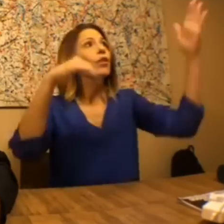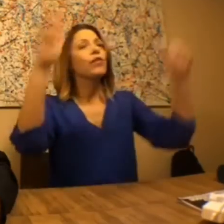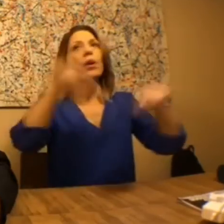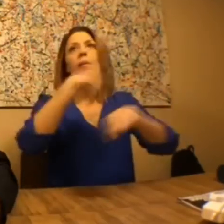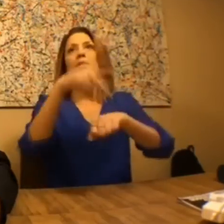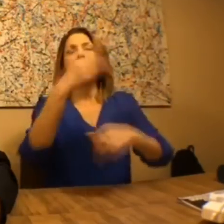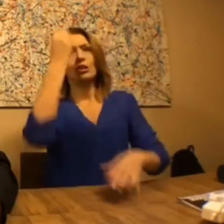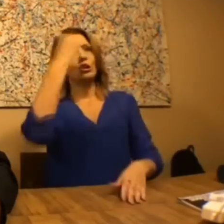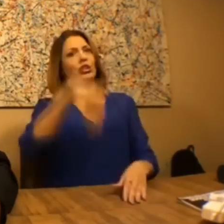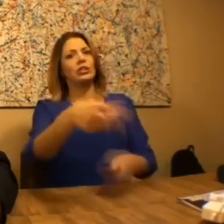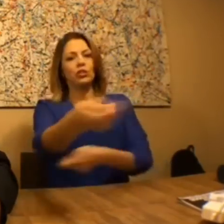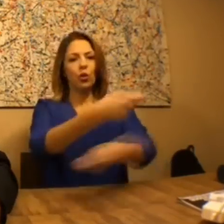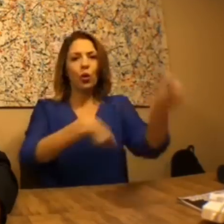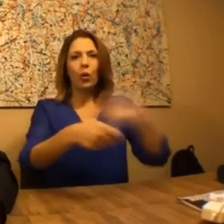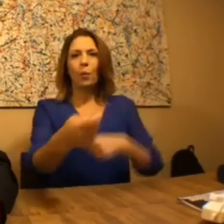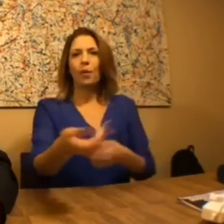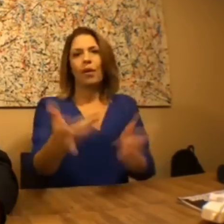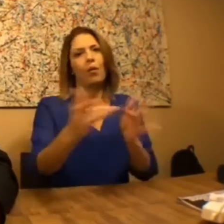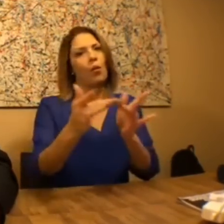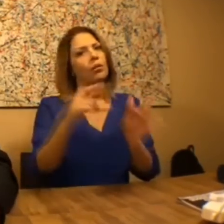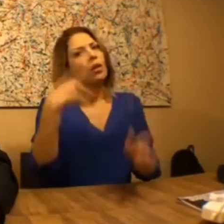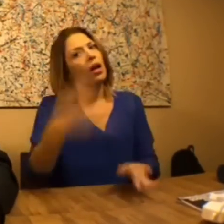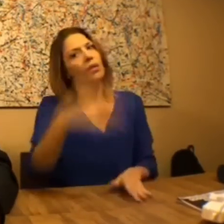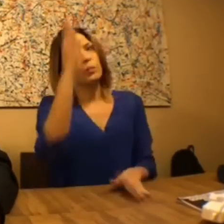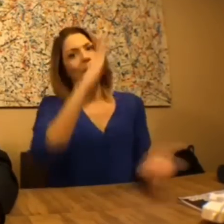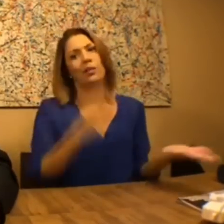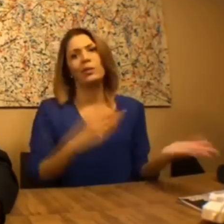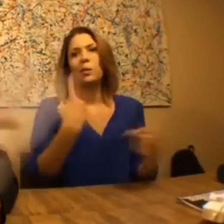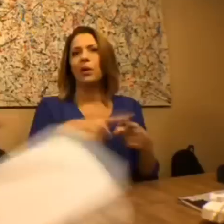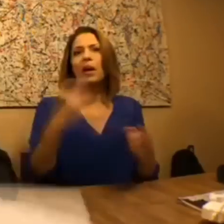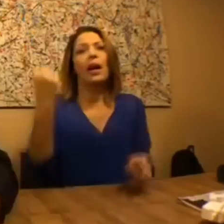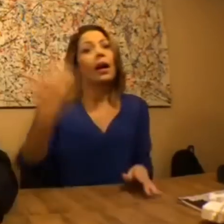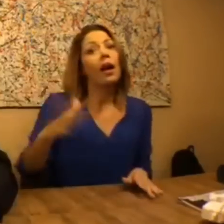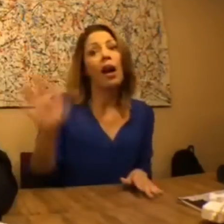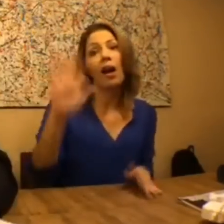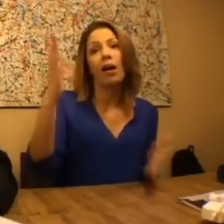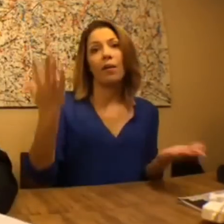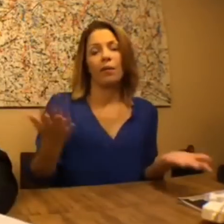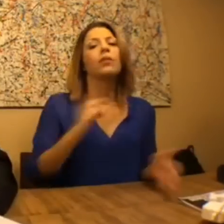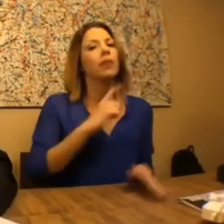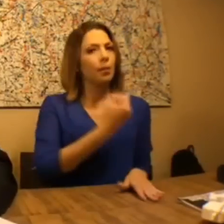arrecadar e penalizando quem produz. Está aí na página 41.